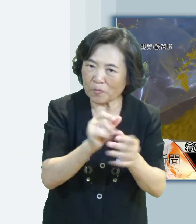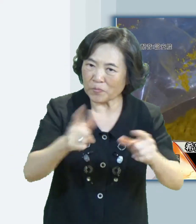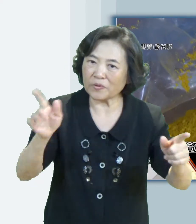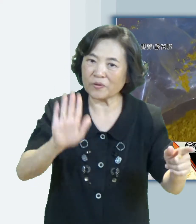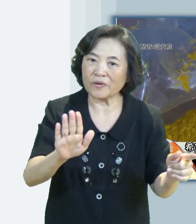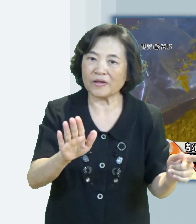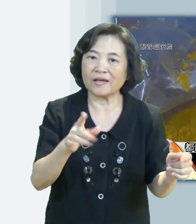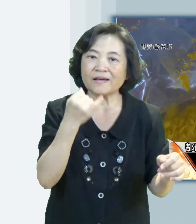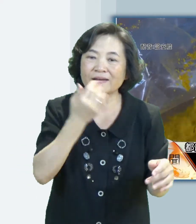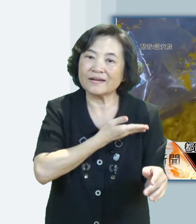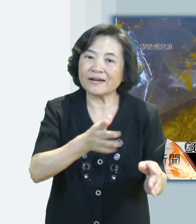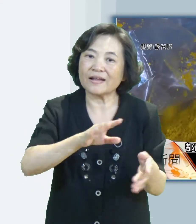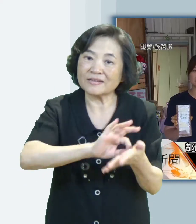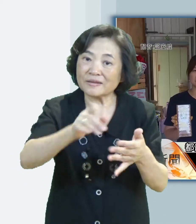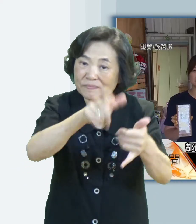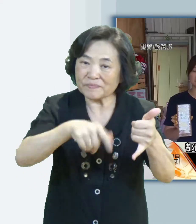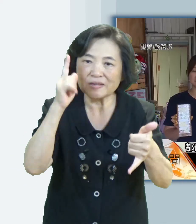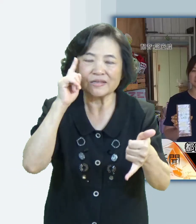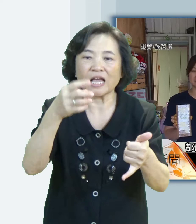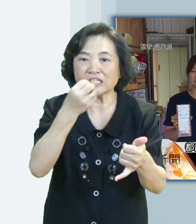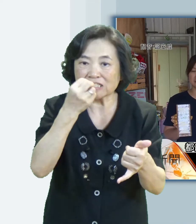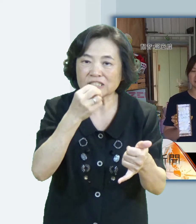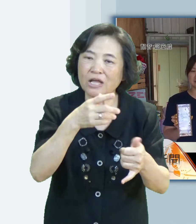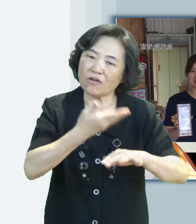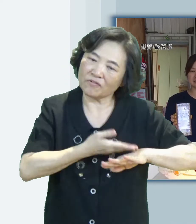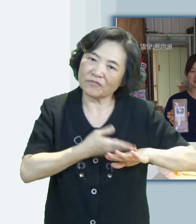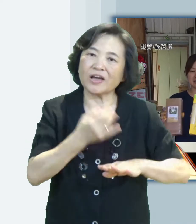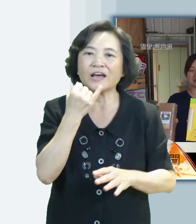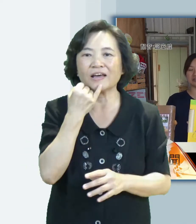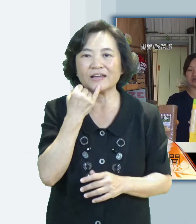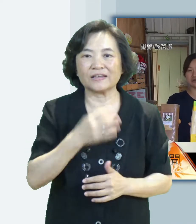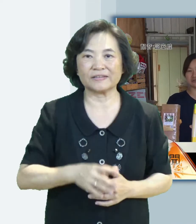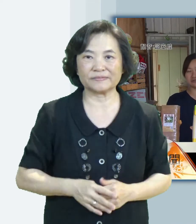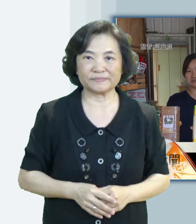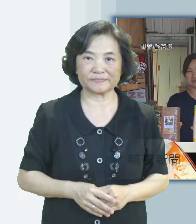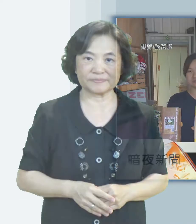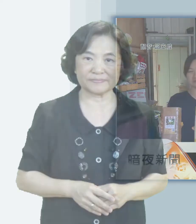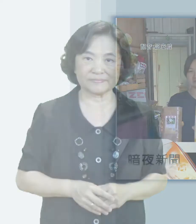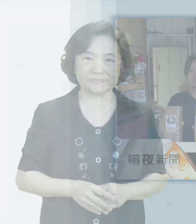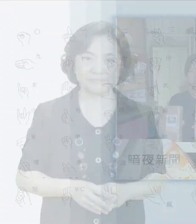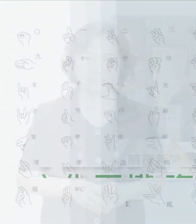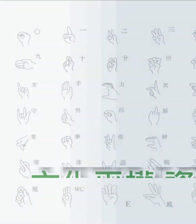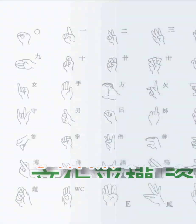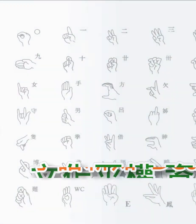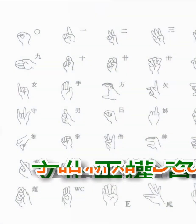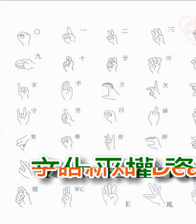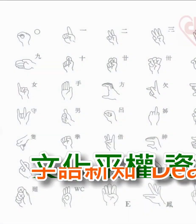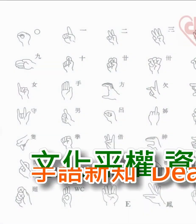样的产品，对消费者面料安心，更加是物离分去南投报道。